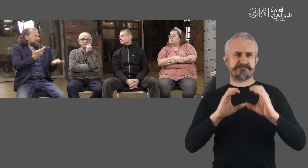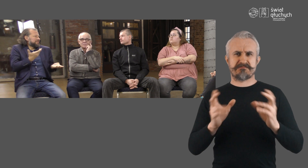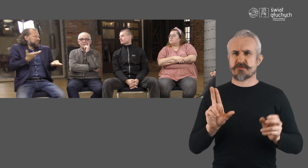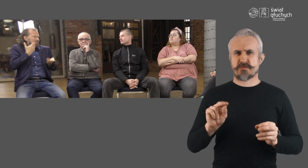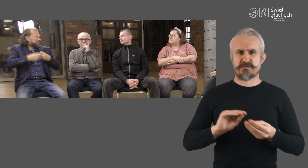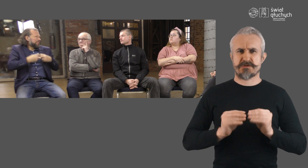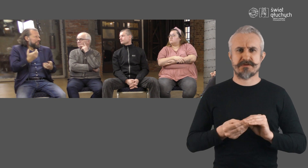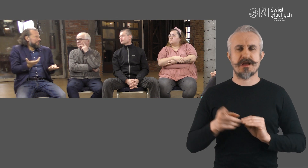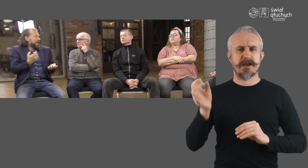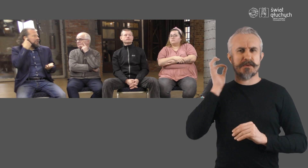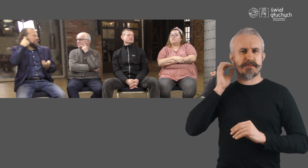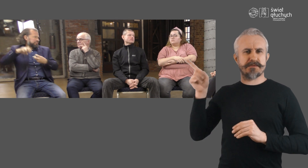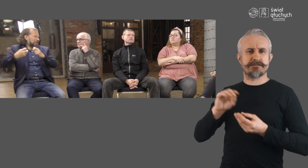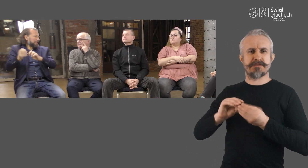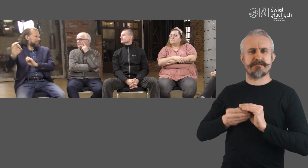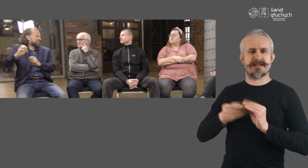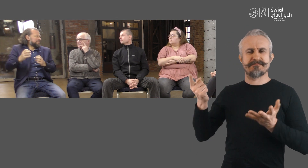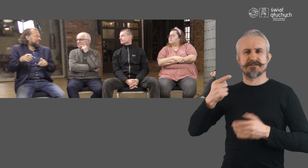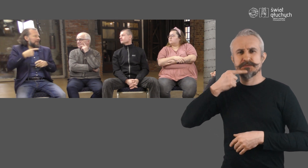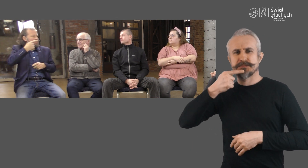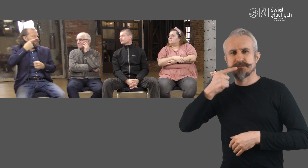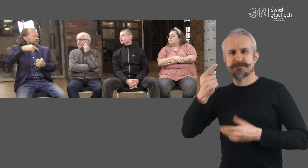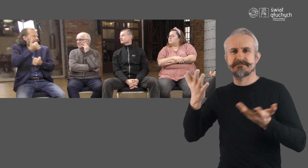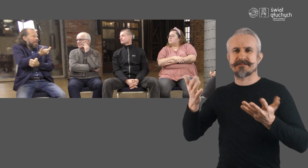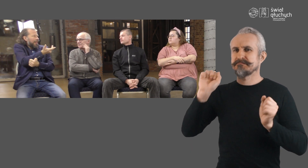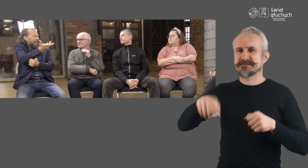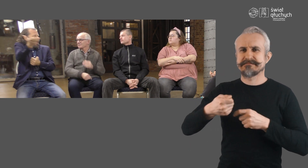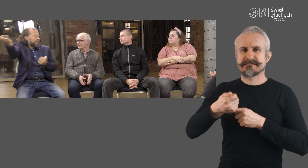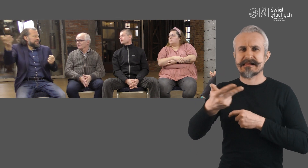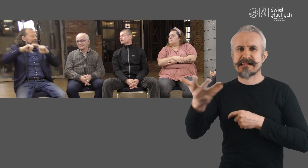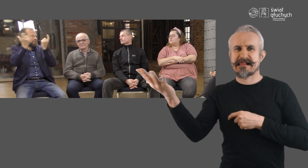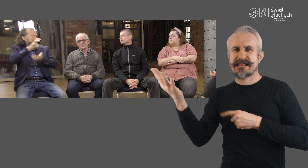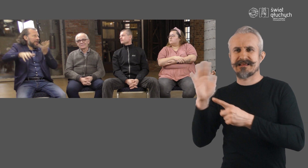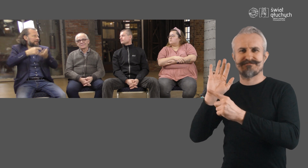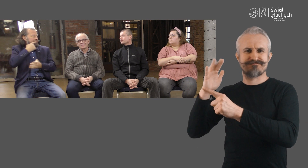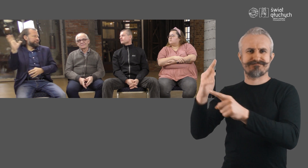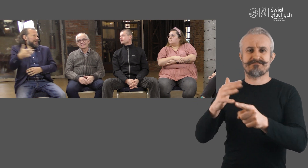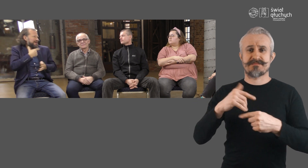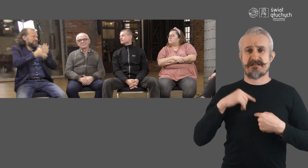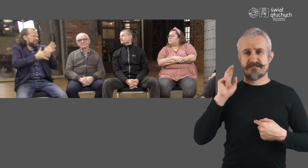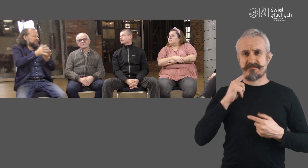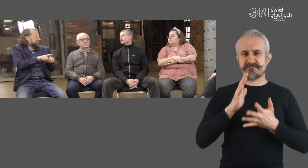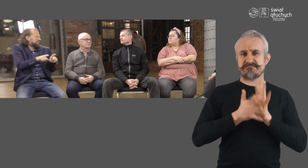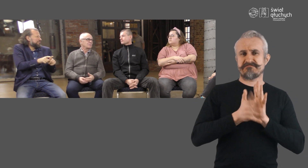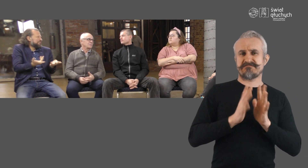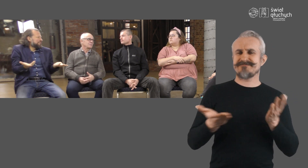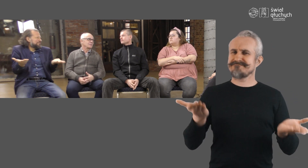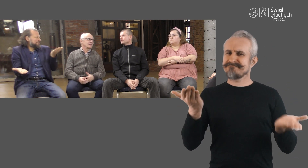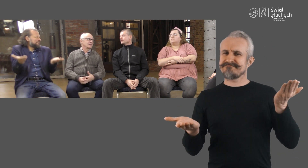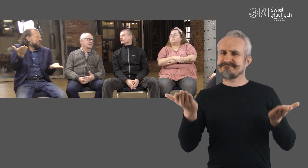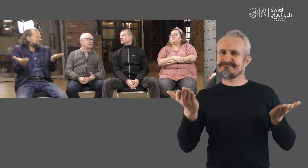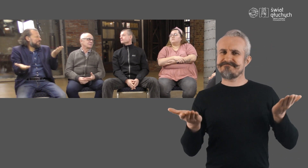mamy dobre warunki komunikacyjne. Nie mamy tutaj problemu, a no, słyszący muszą wiele języków gdzieś tam